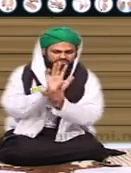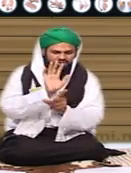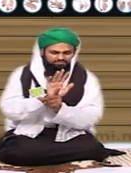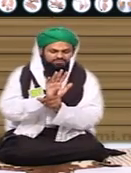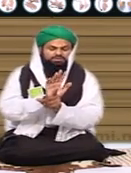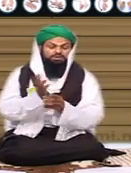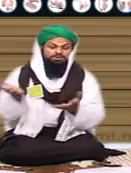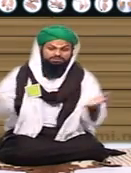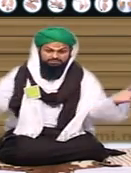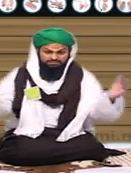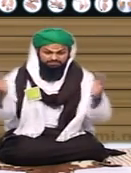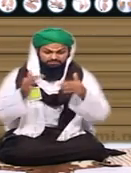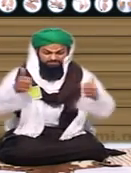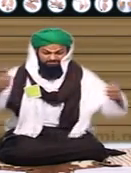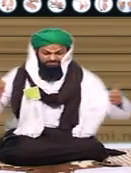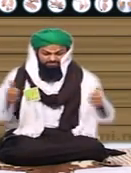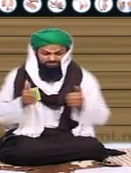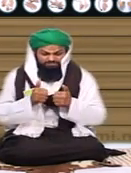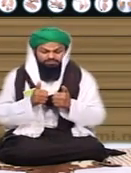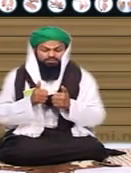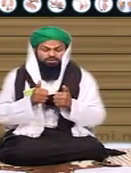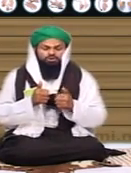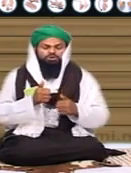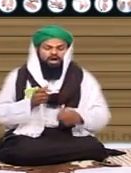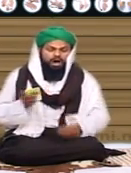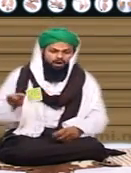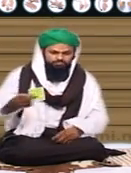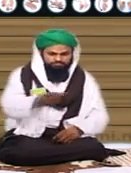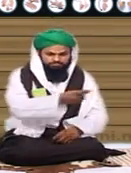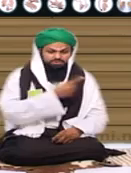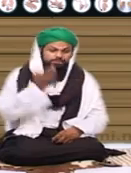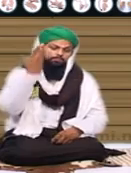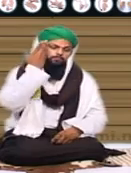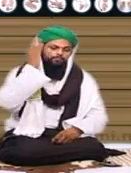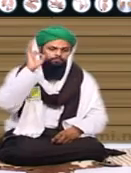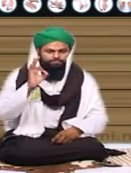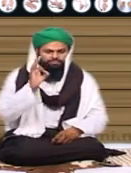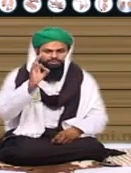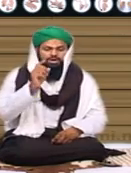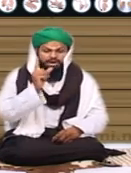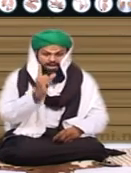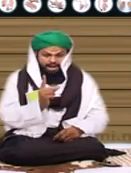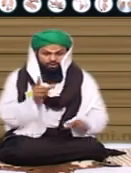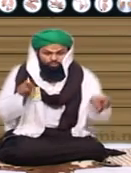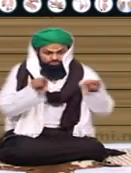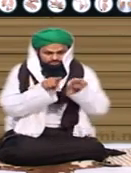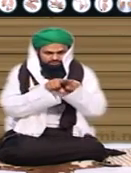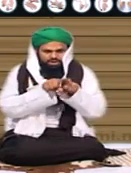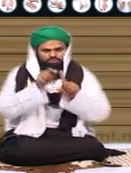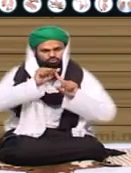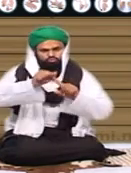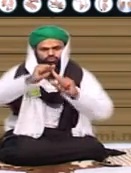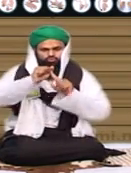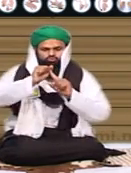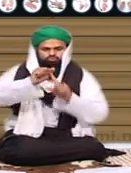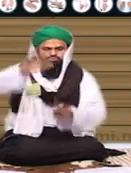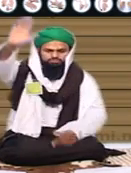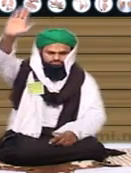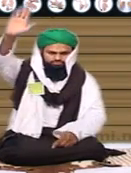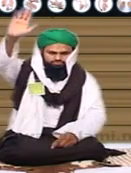سیکھنے کو ملے. میں امید کرتا ہوں کہ آئندہ آپ سب کے سب روزانہ کم از کم ایک کو ضرور دعوت دیں گے. ایک